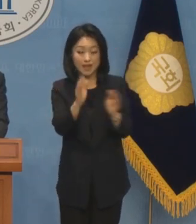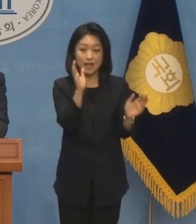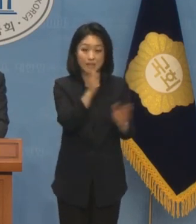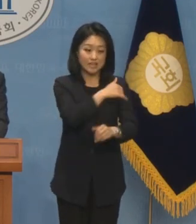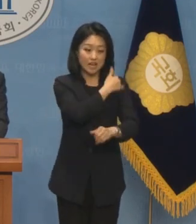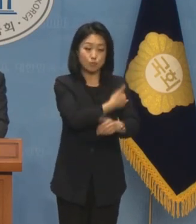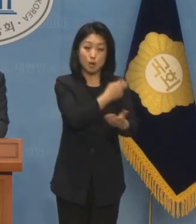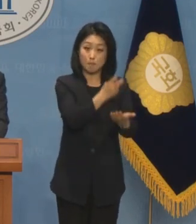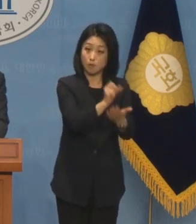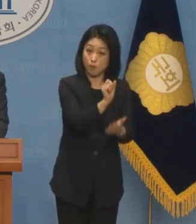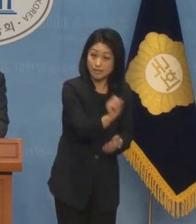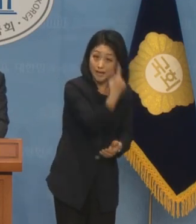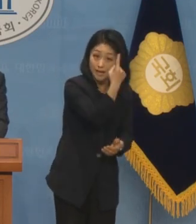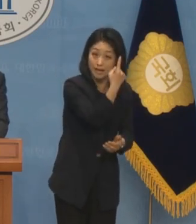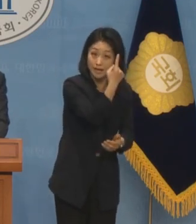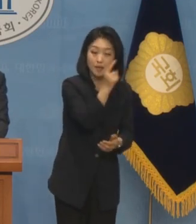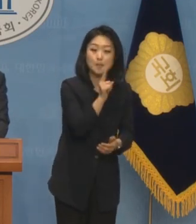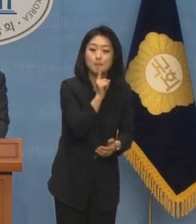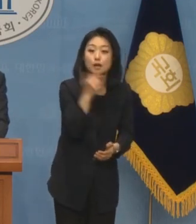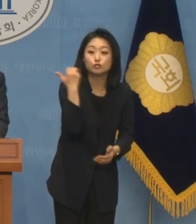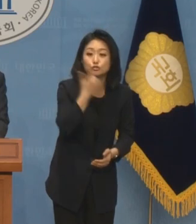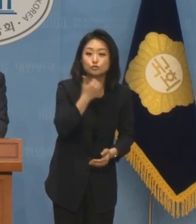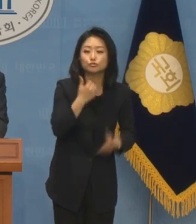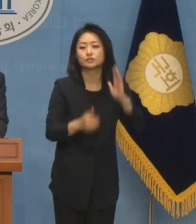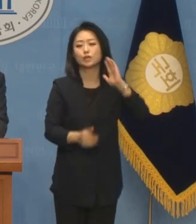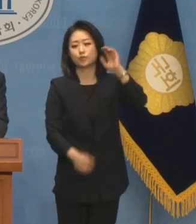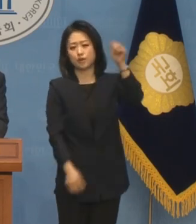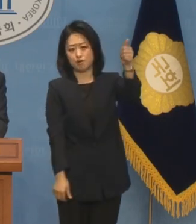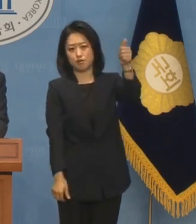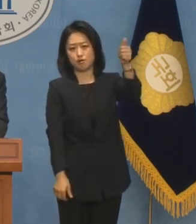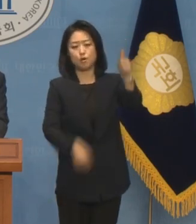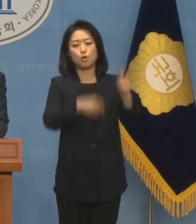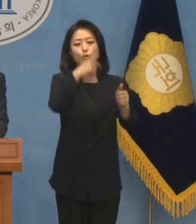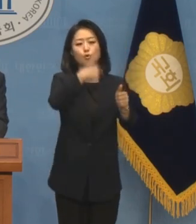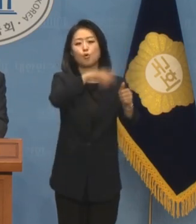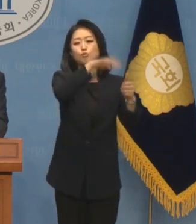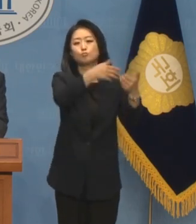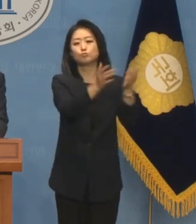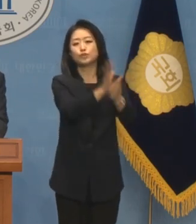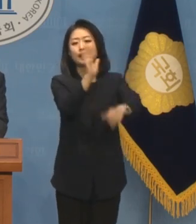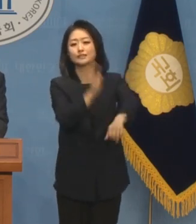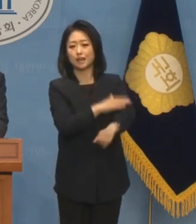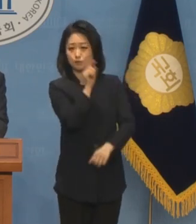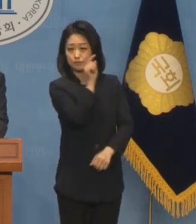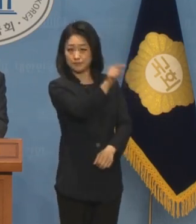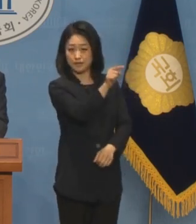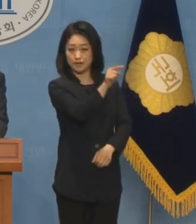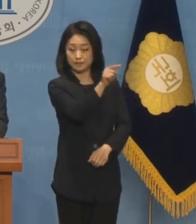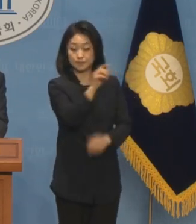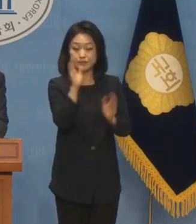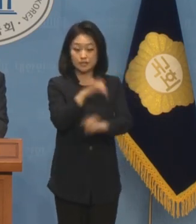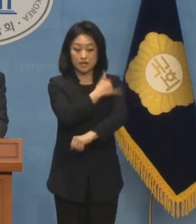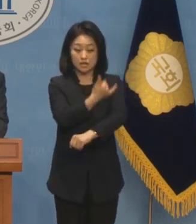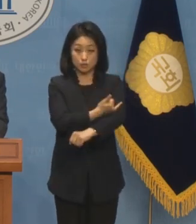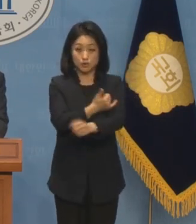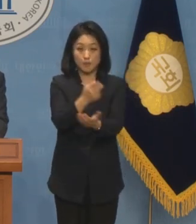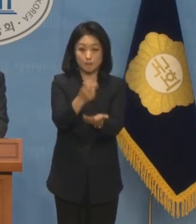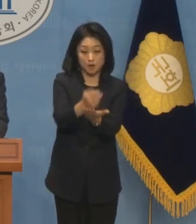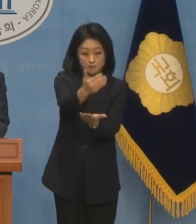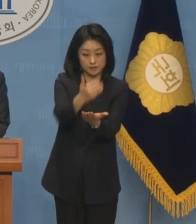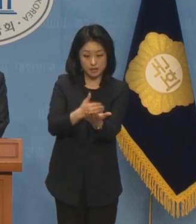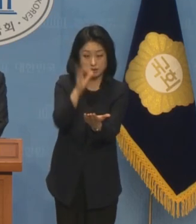섣부르게 규정한 대통령과 교육부의 그 책임이 있습니다 학생인권 조례